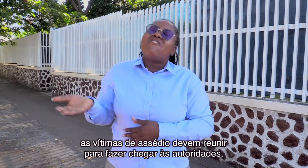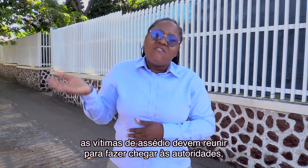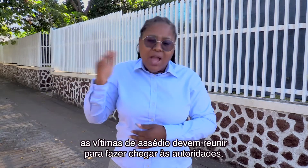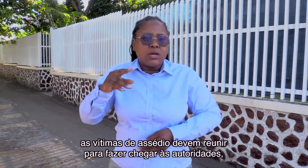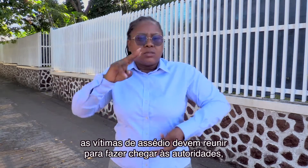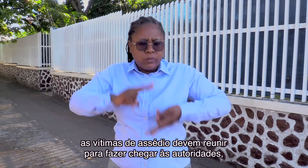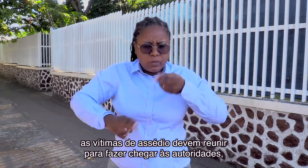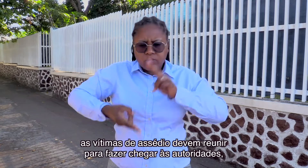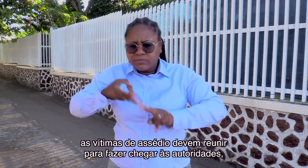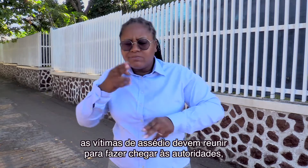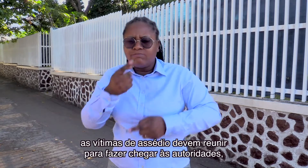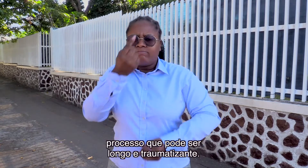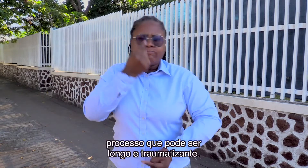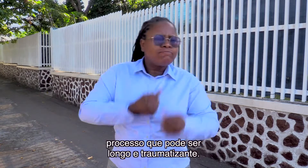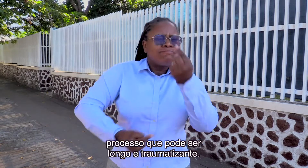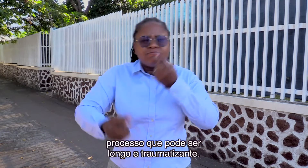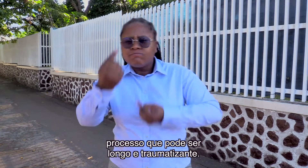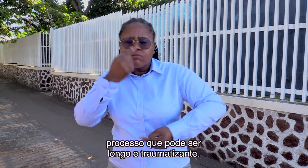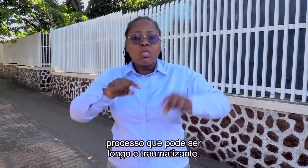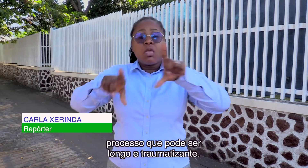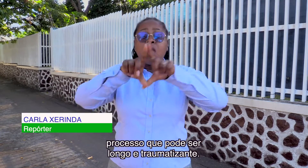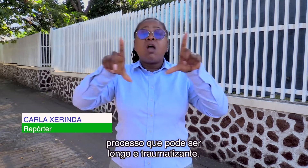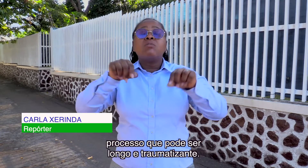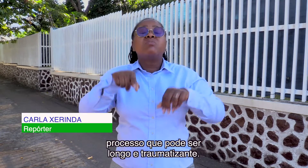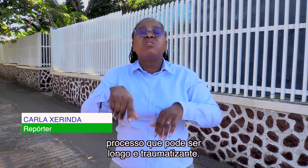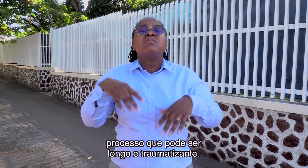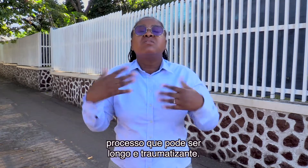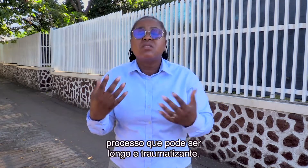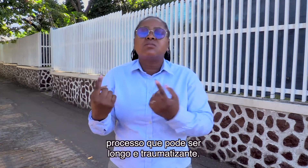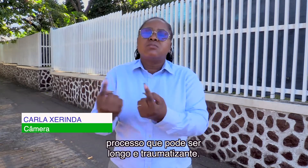às autoridades, processo que pode ser longo e traumatizante.